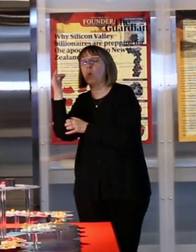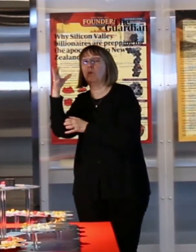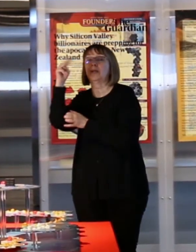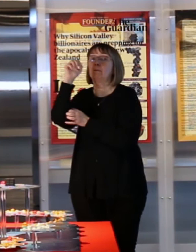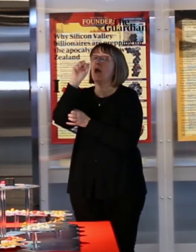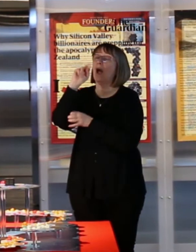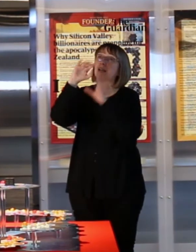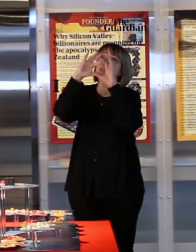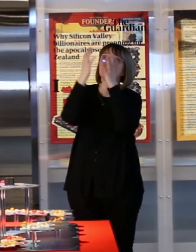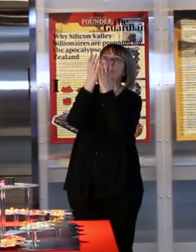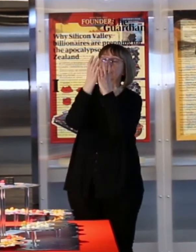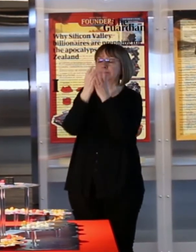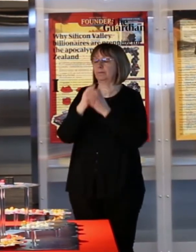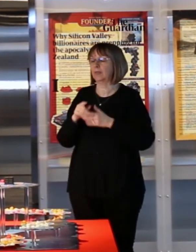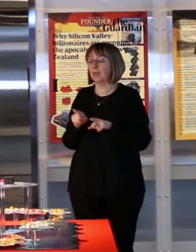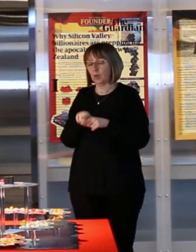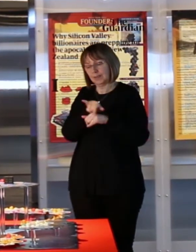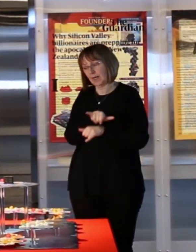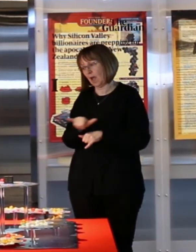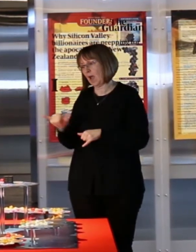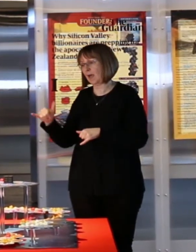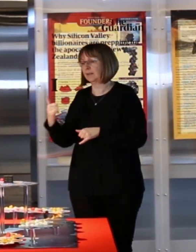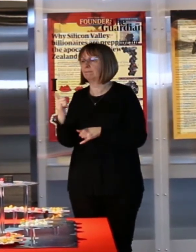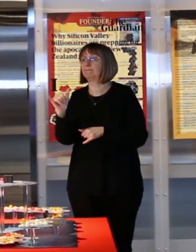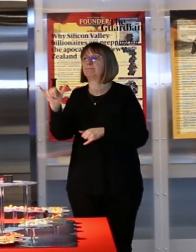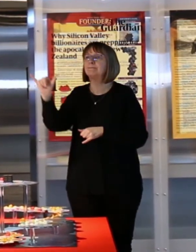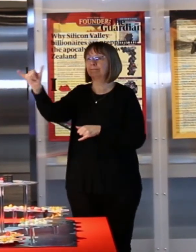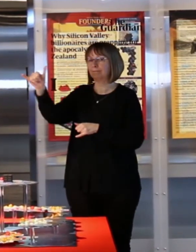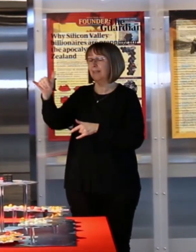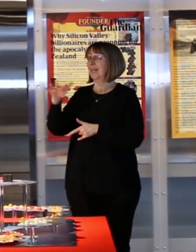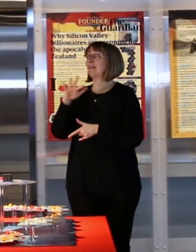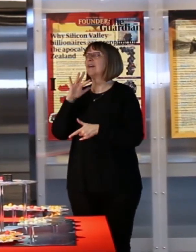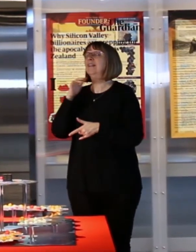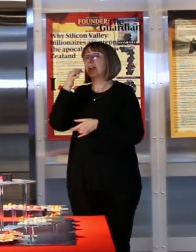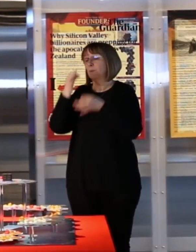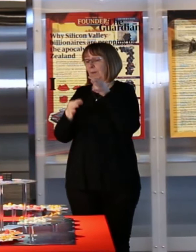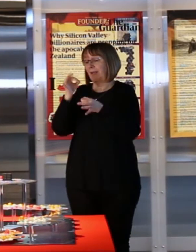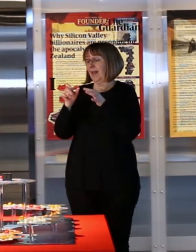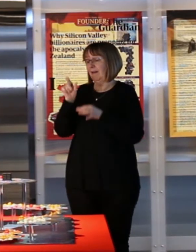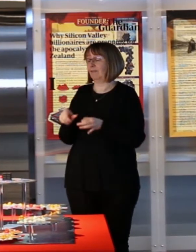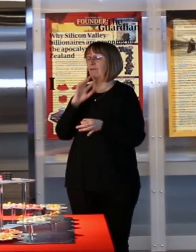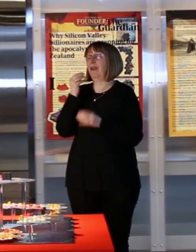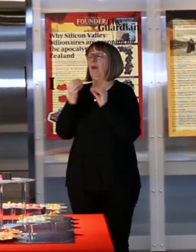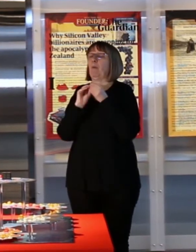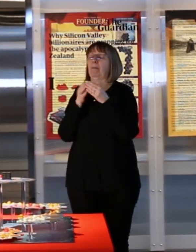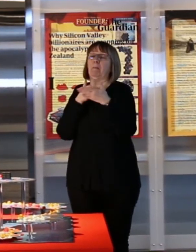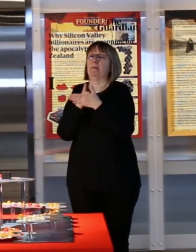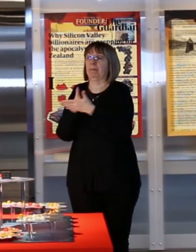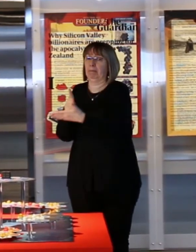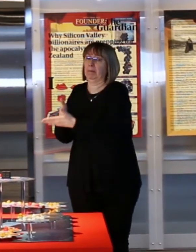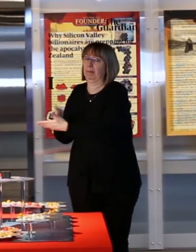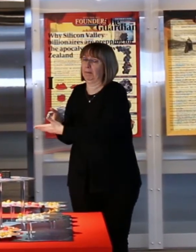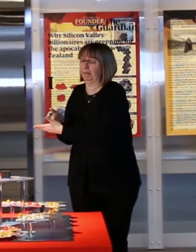Auf der Reise zum Weltall ist der Spieler mit vielen Problemen konfrontiert.